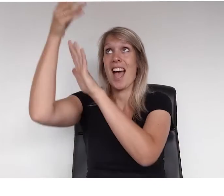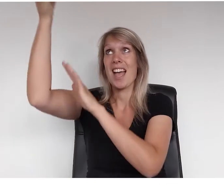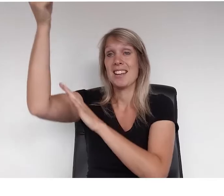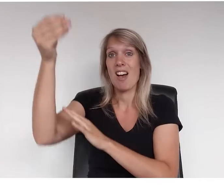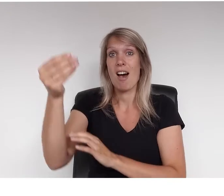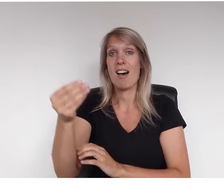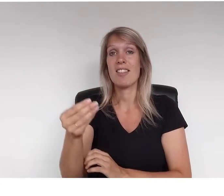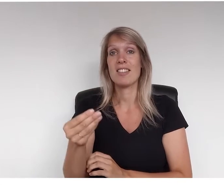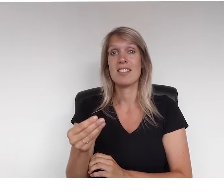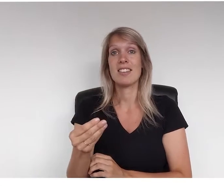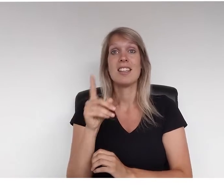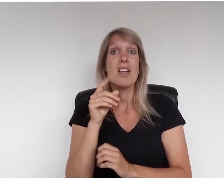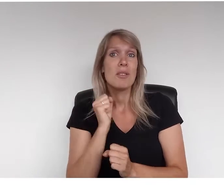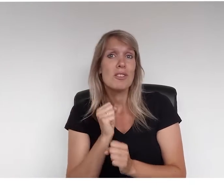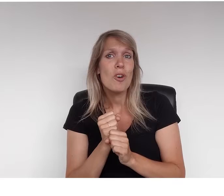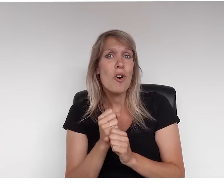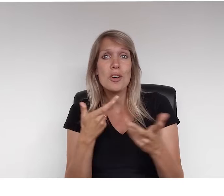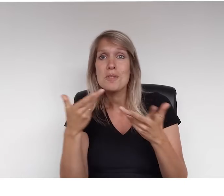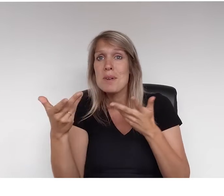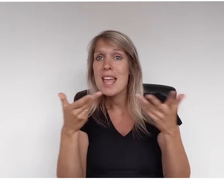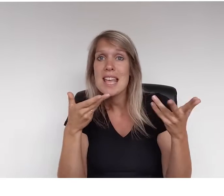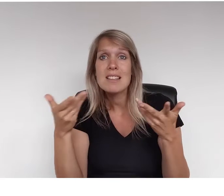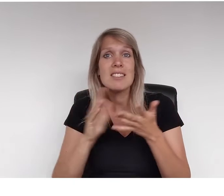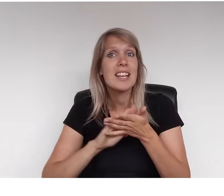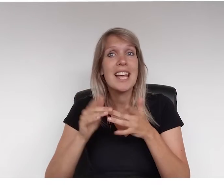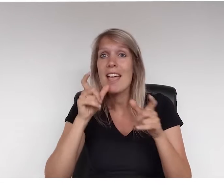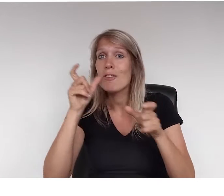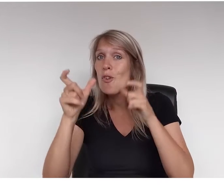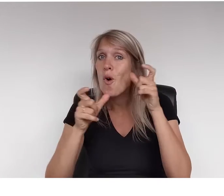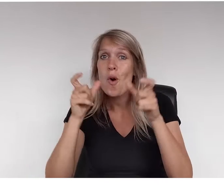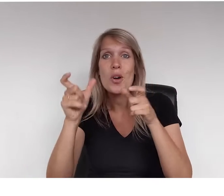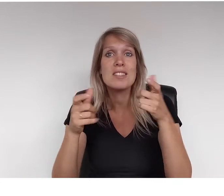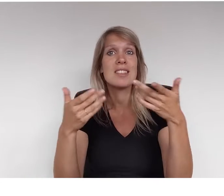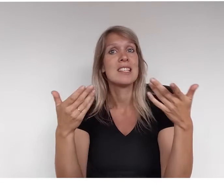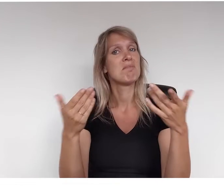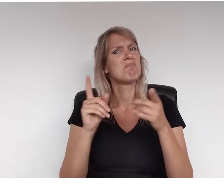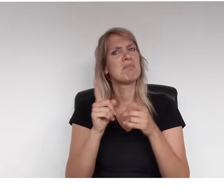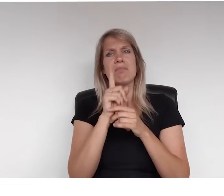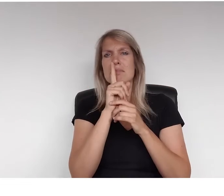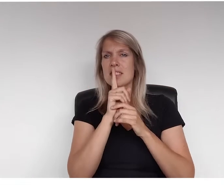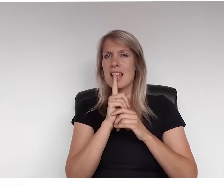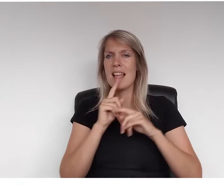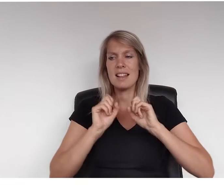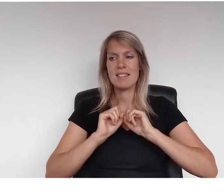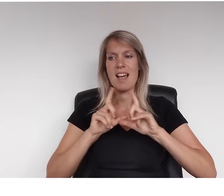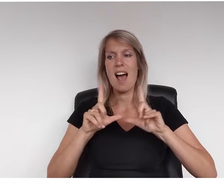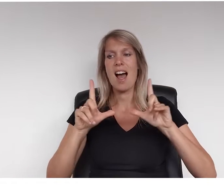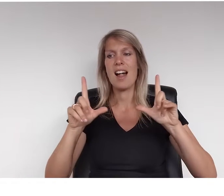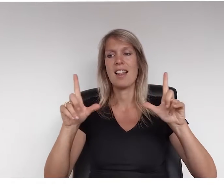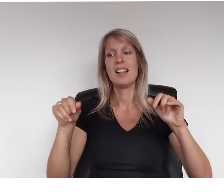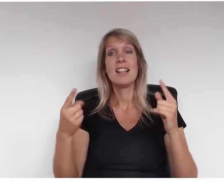hand. Toch spreken ze geen woord. Het is een stille taal